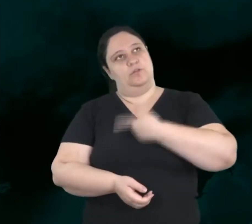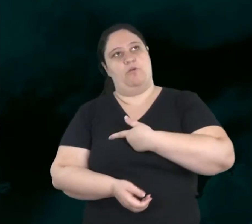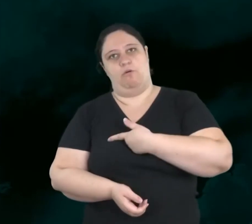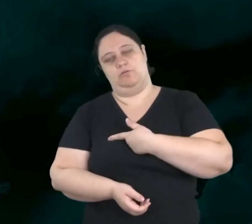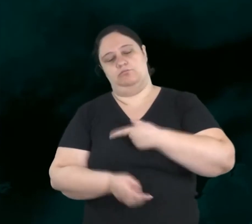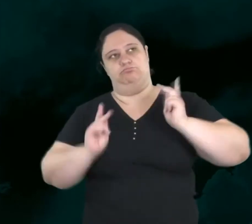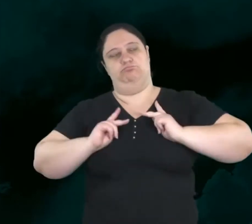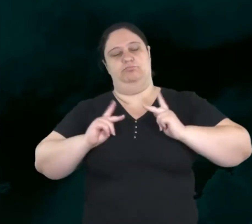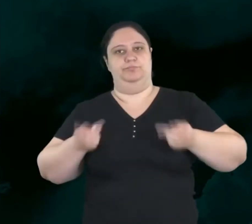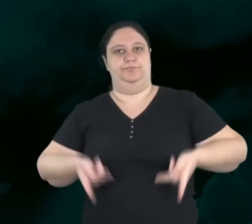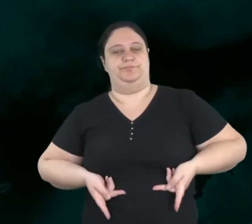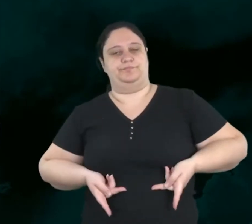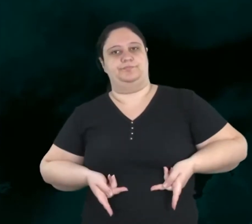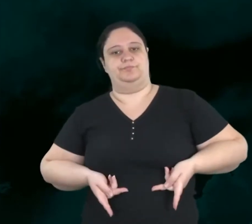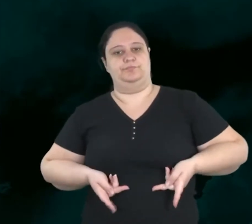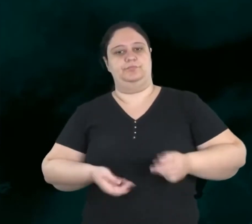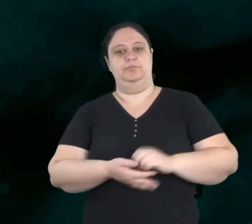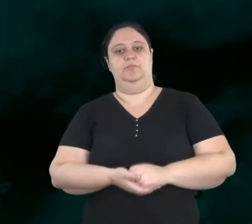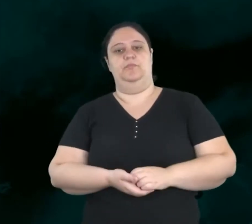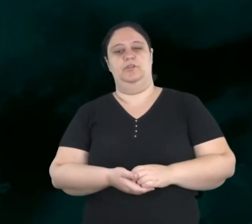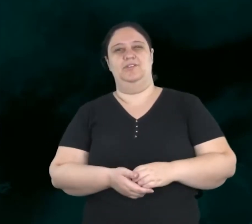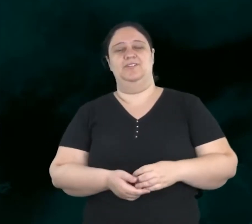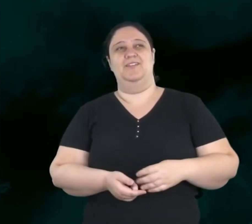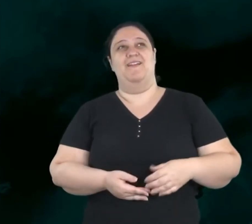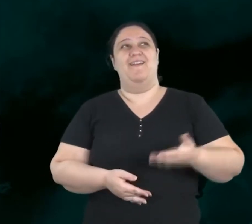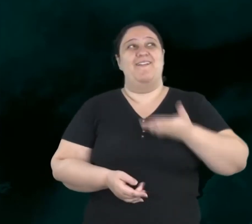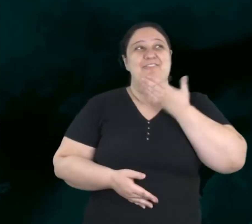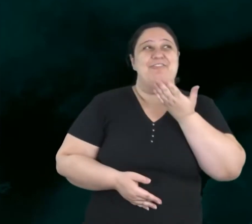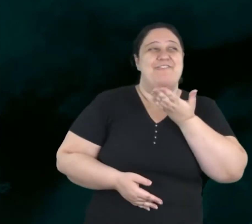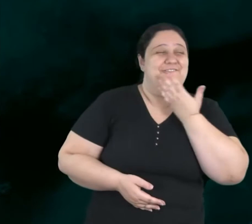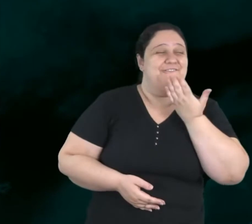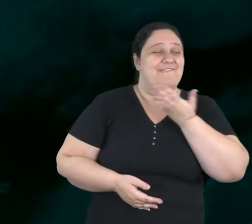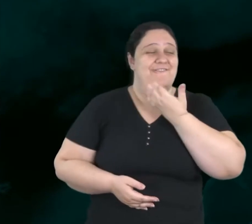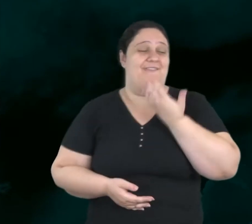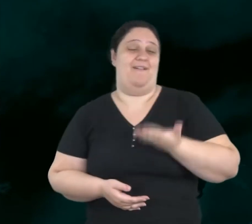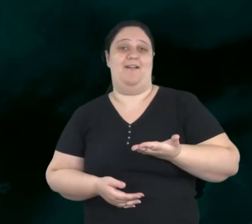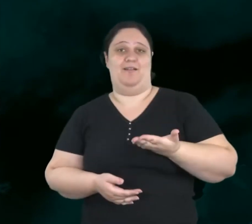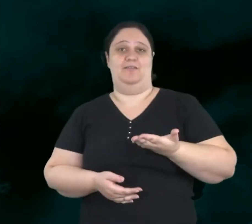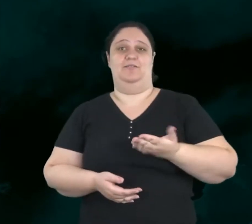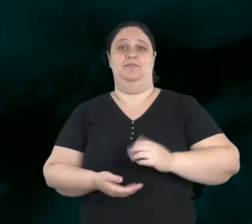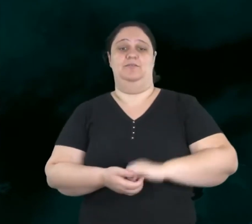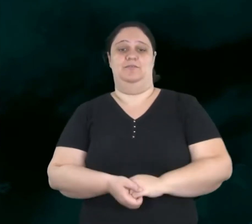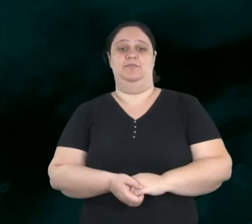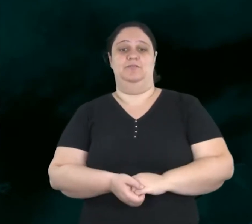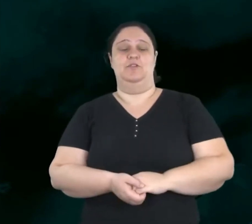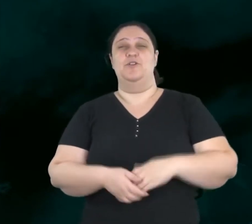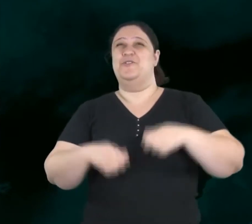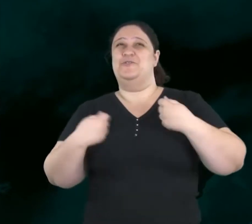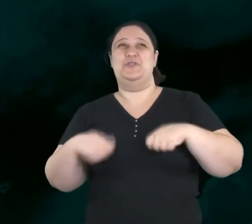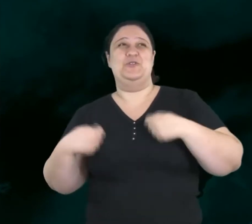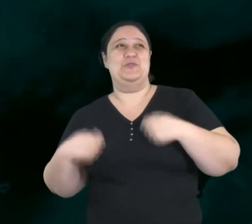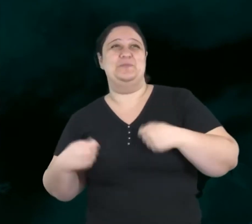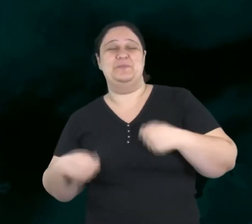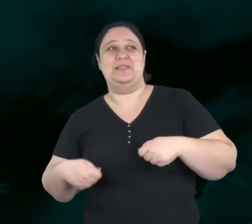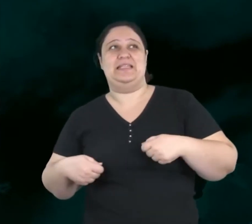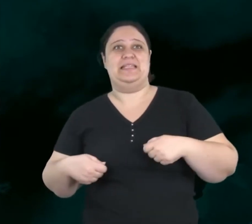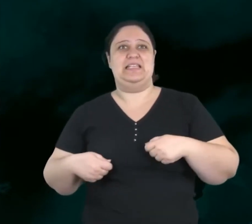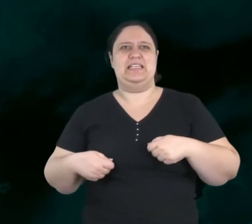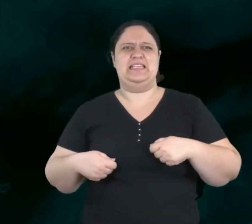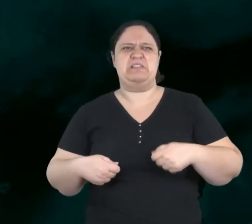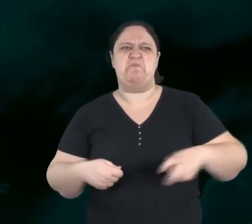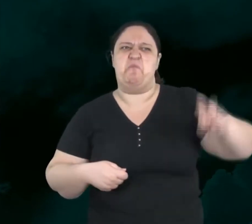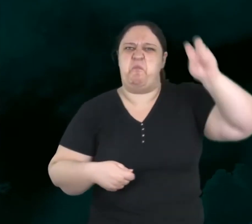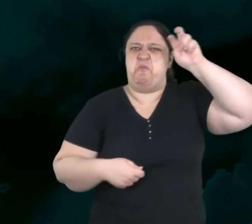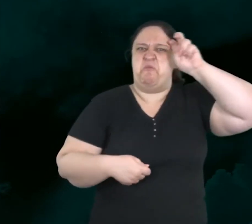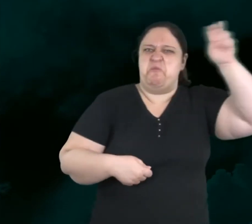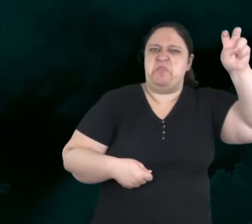homens. Esse processo é muito acessível a todos. Não precisa ter alta cultura